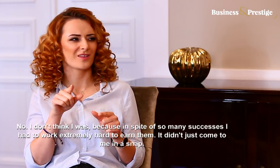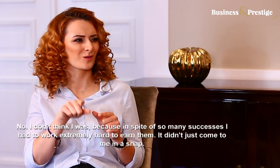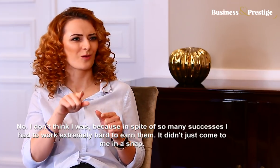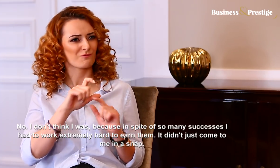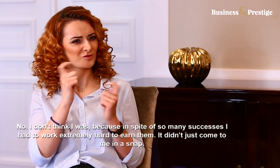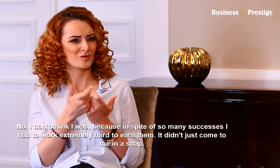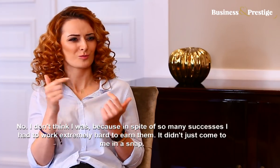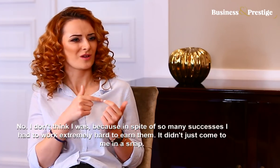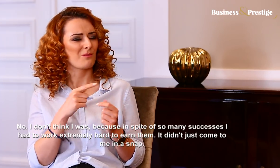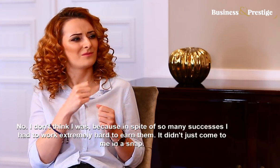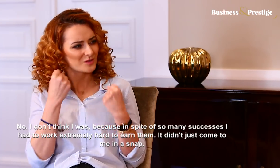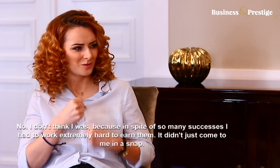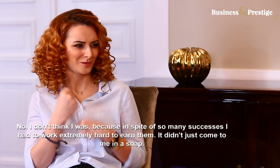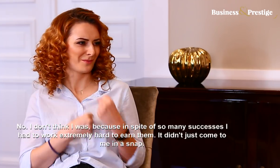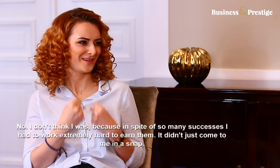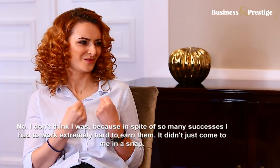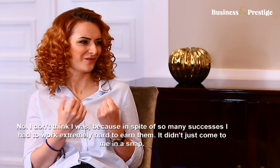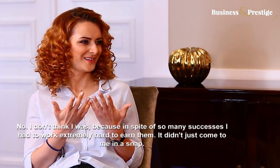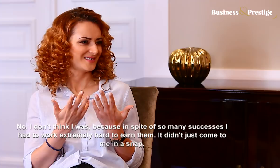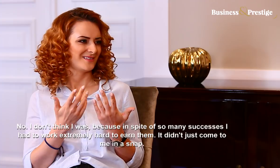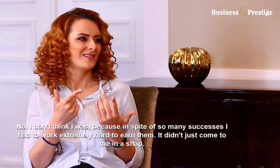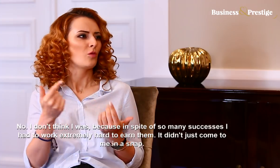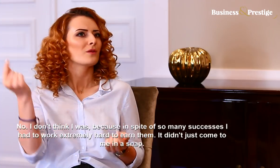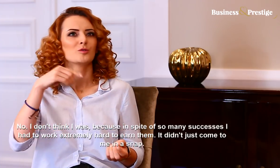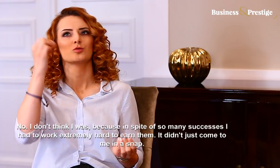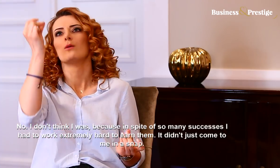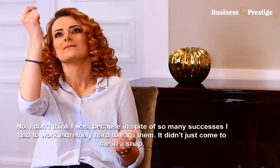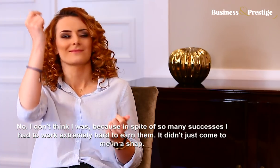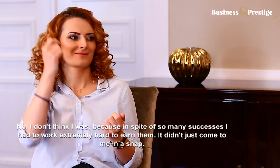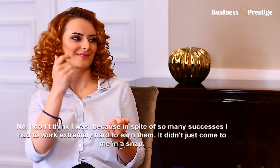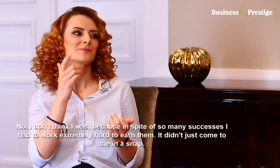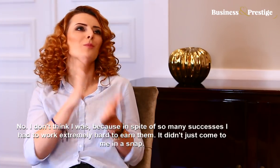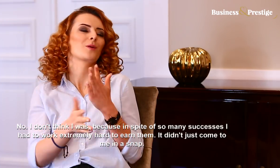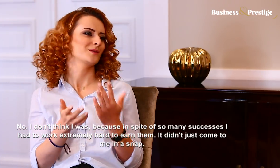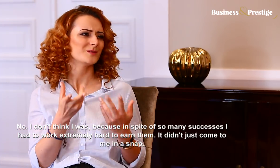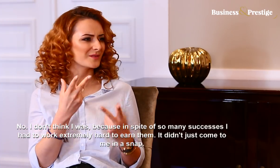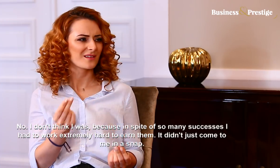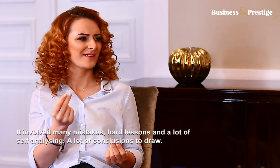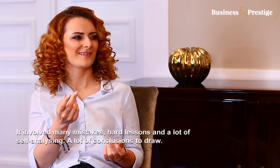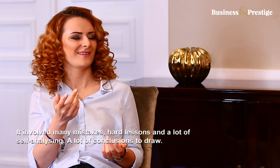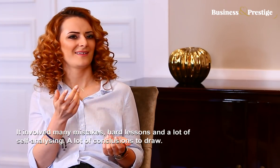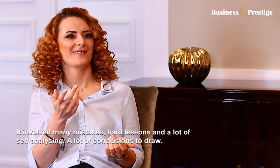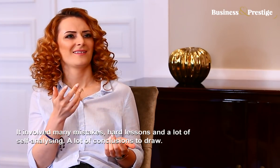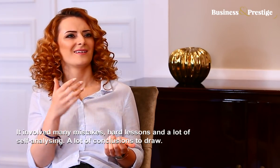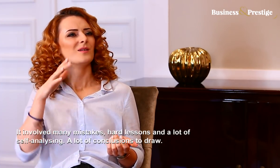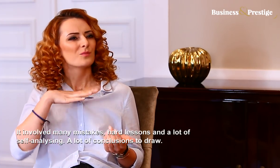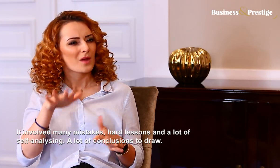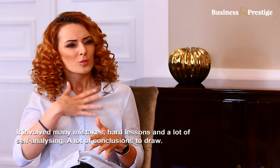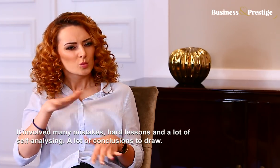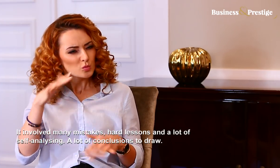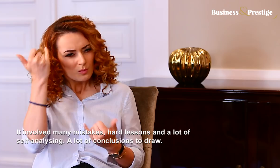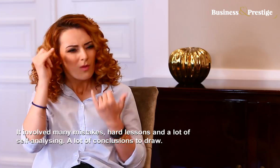To mimo tych wielu sukcesów, to i tak na to wszystko musiałem ciężko zapracować. To nie przyszło tak od razu, jakby